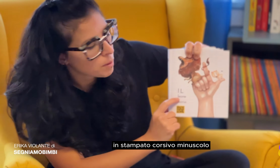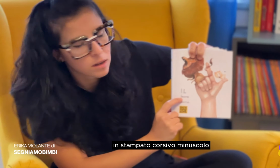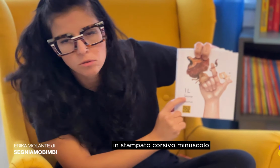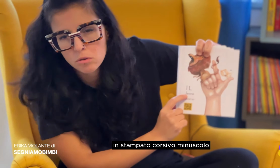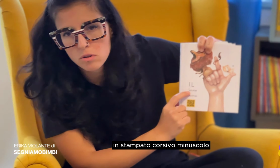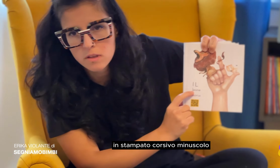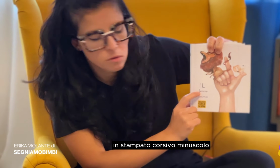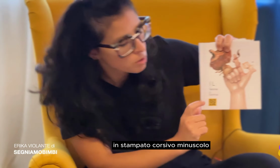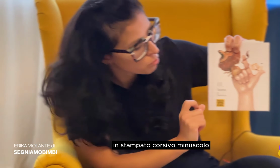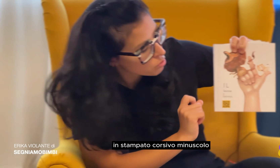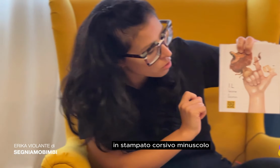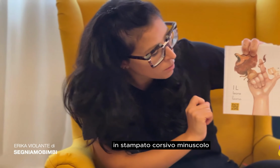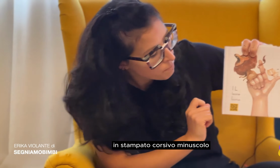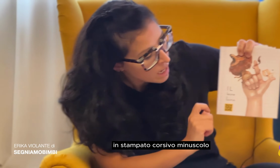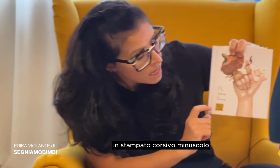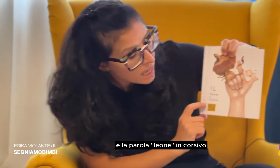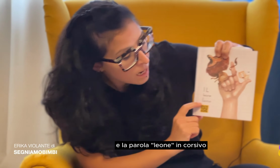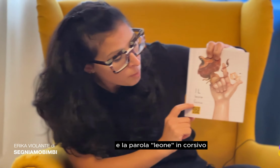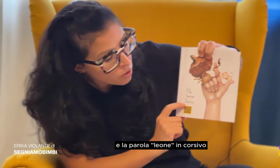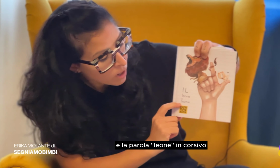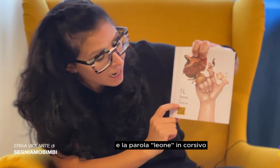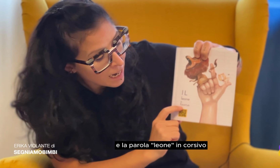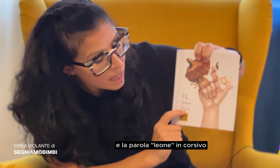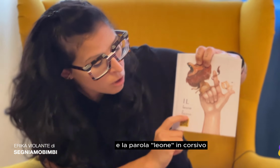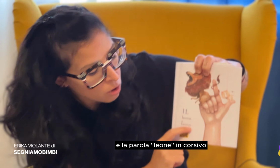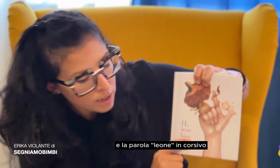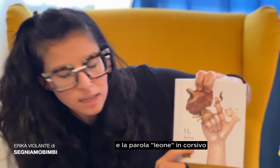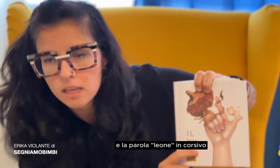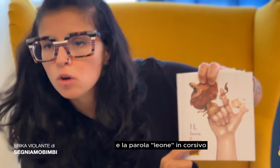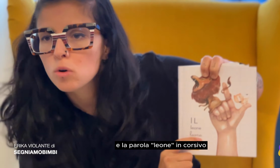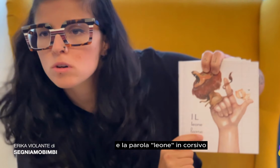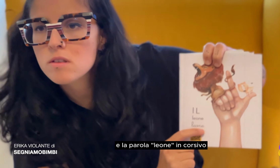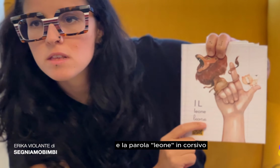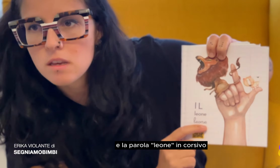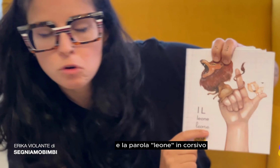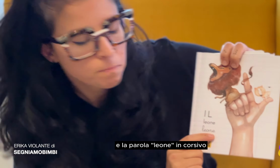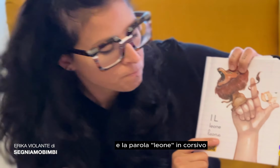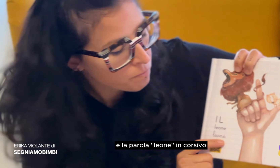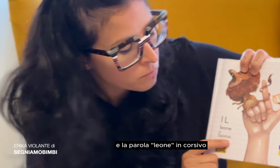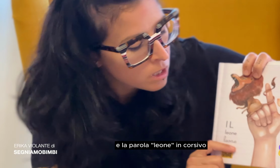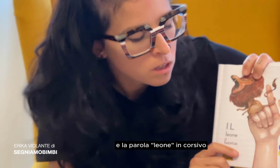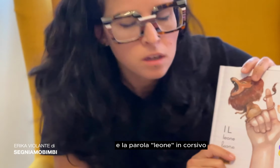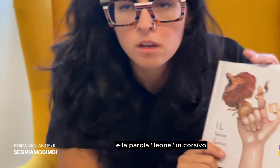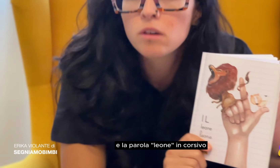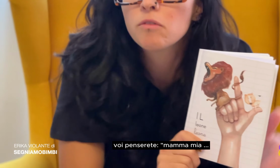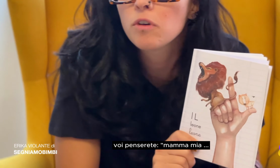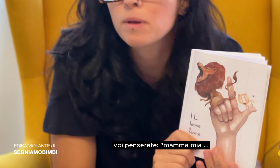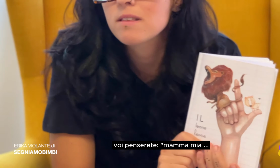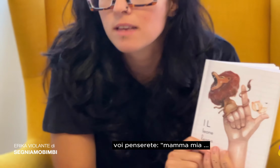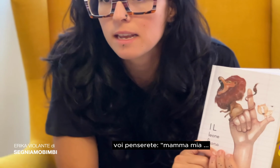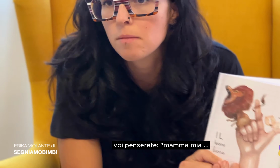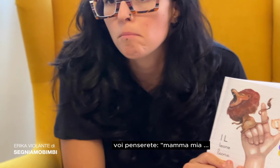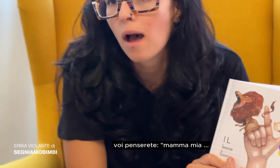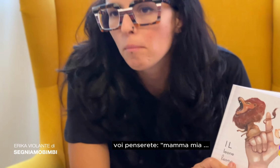stampato corsivo minuscolo e la parola leone in corsivo. Voi penserete: mamma